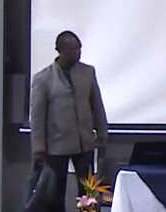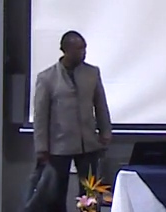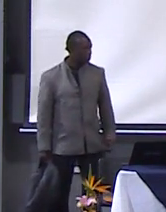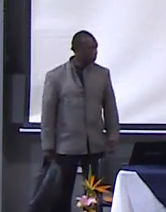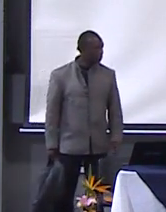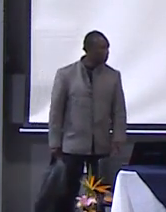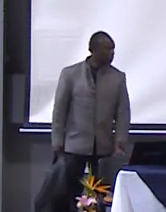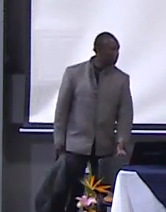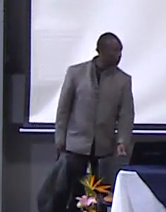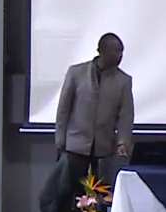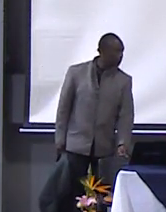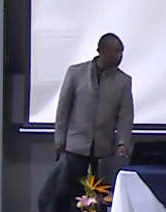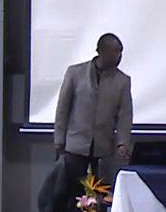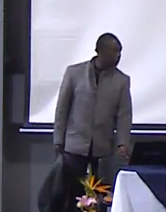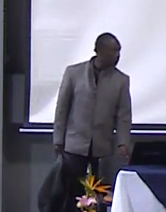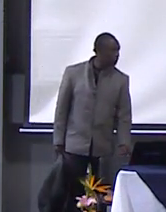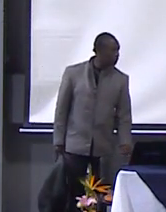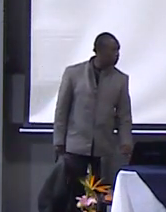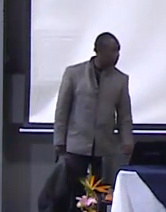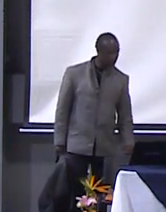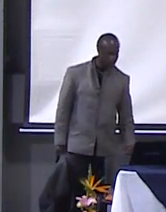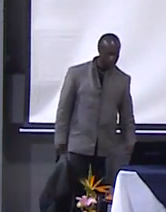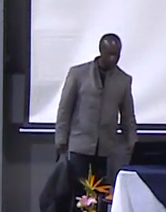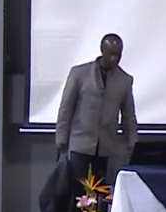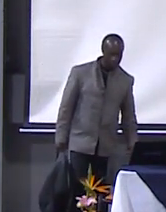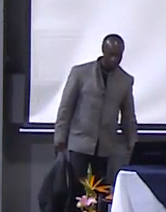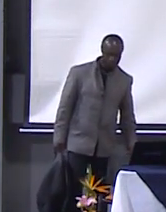en cuanto a la educación física